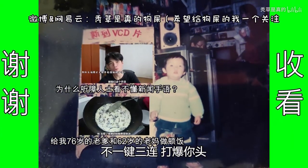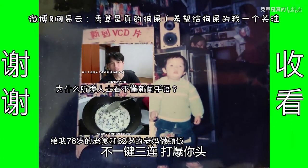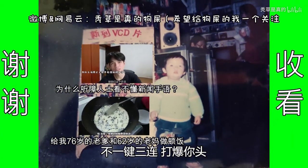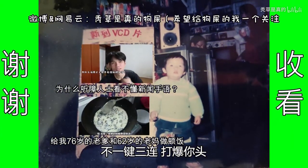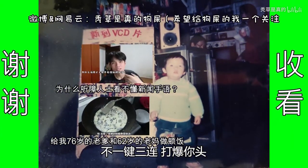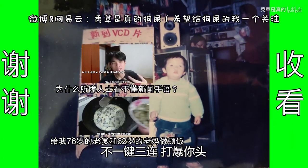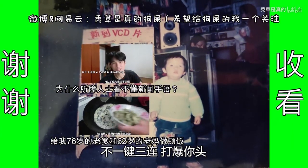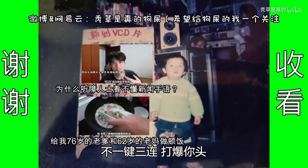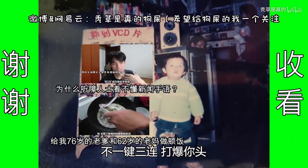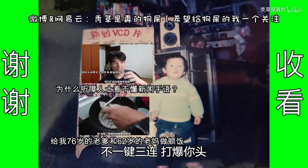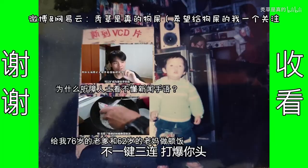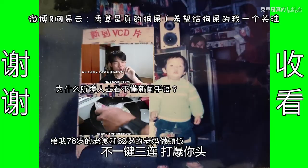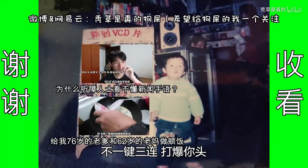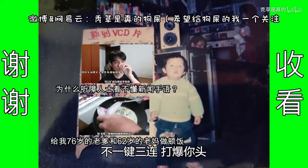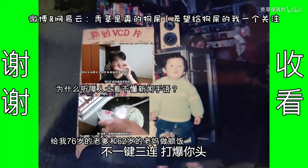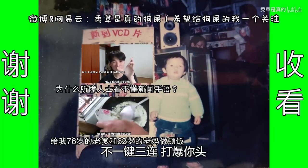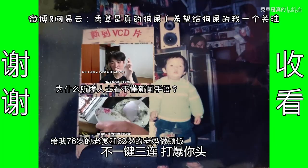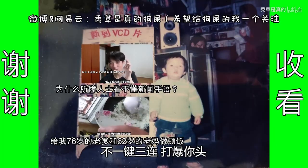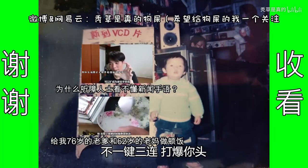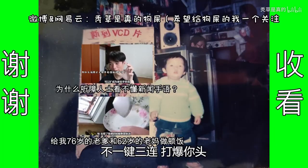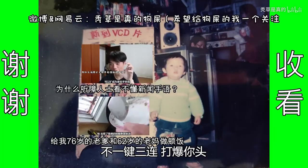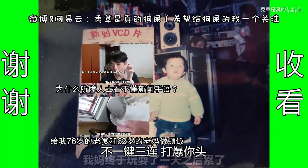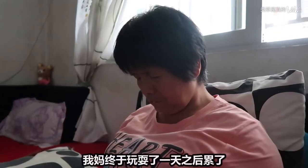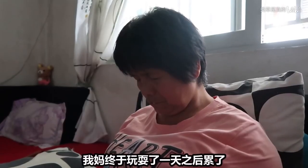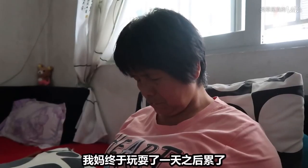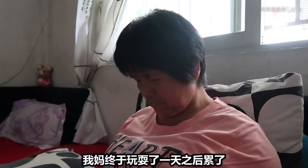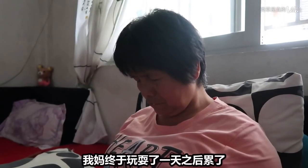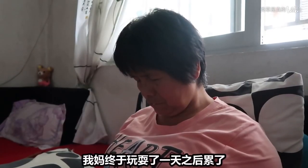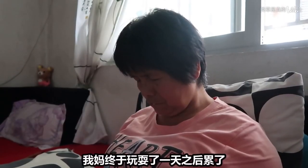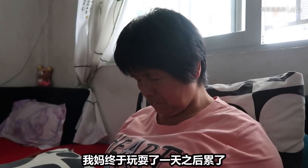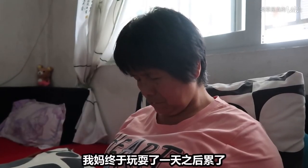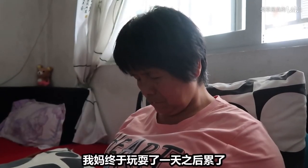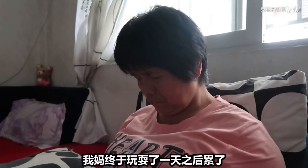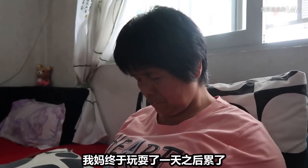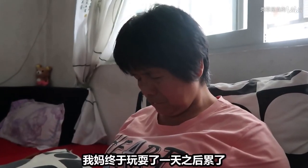my life, yeah.我妈终于玩耍了一天之后